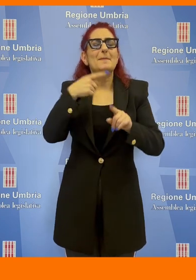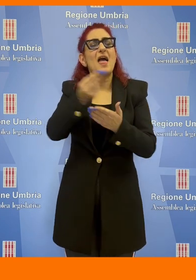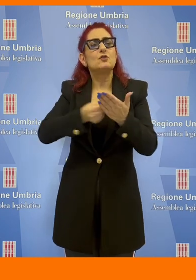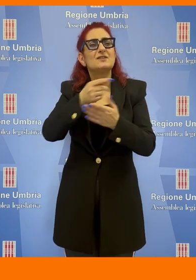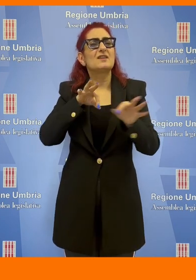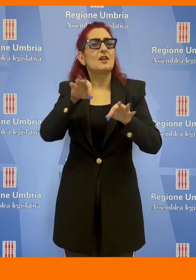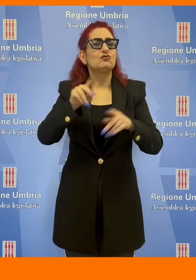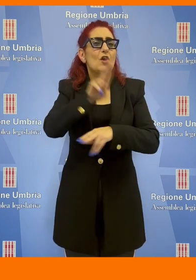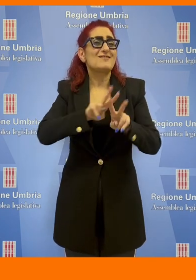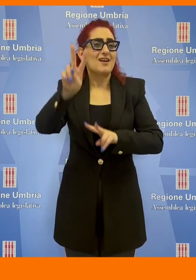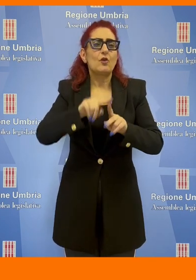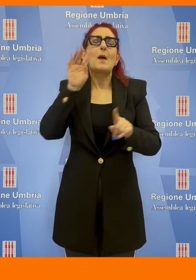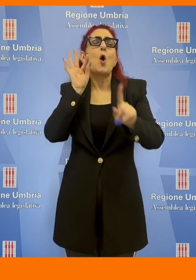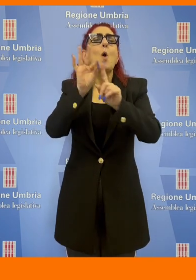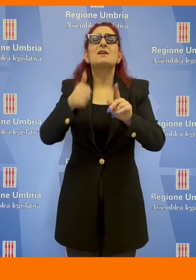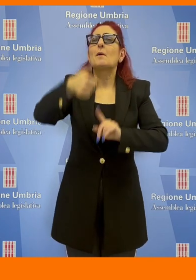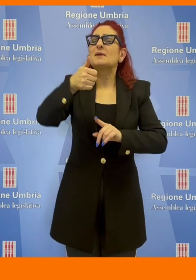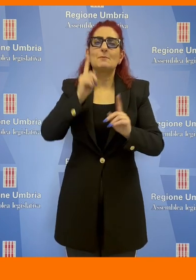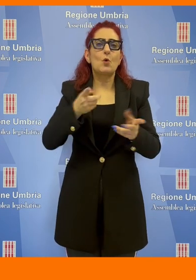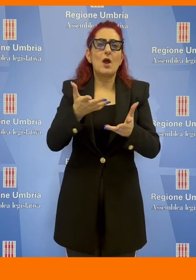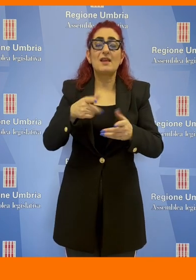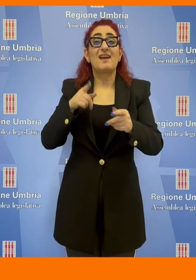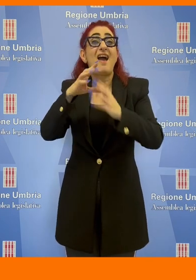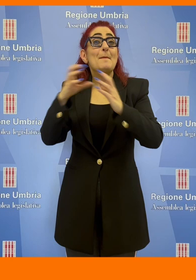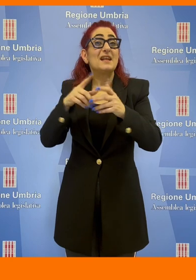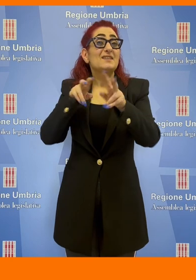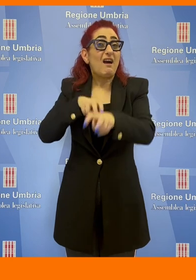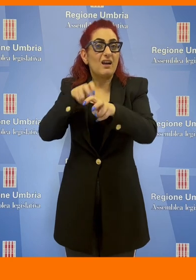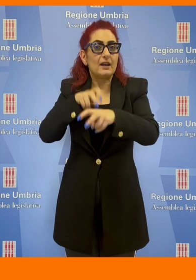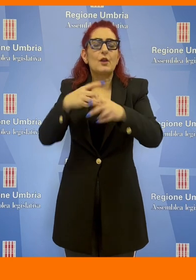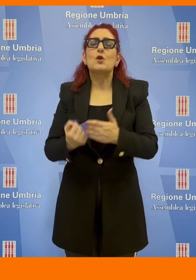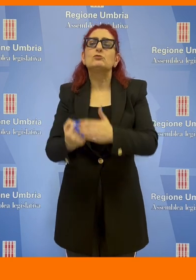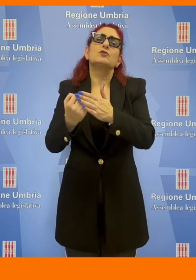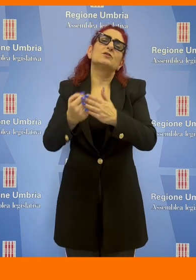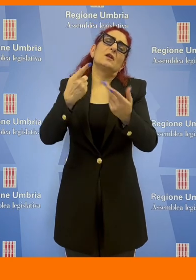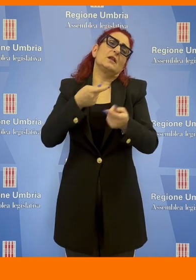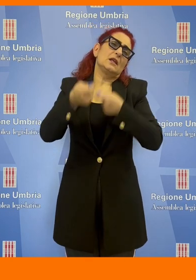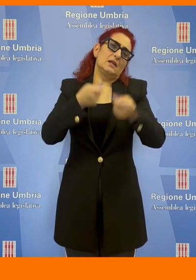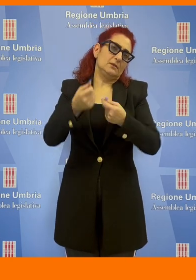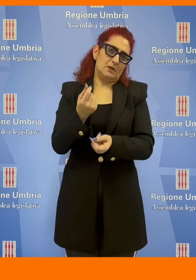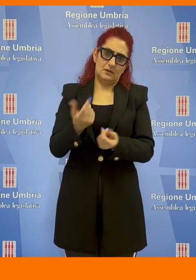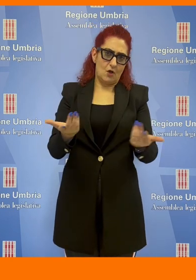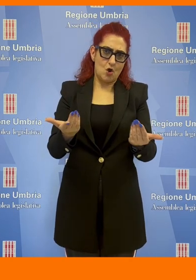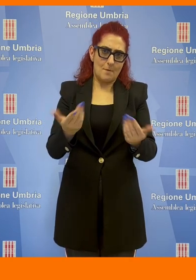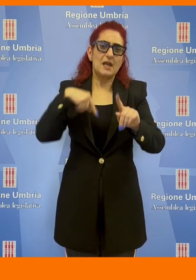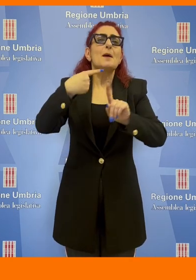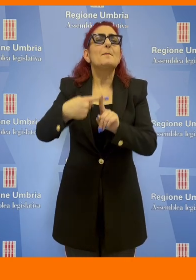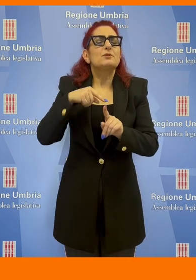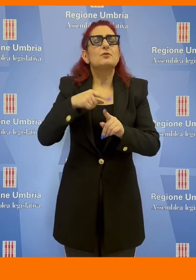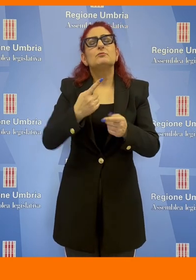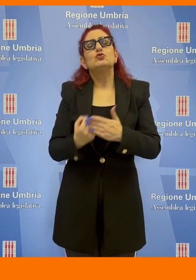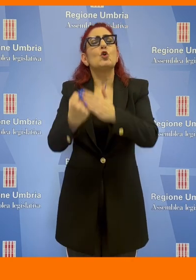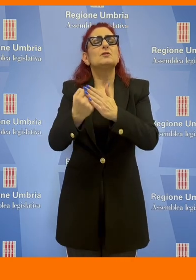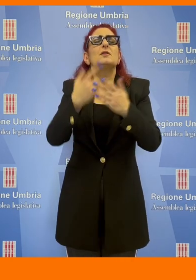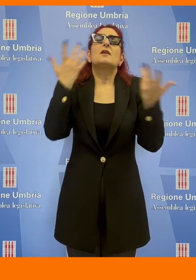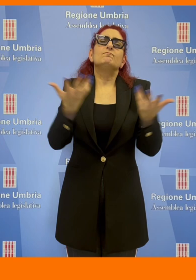posto l'obiettivo di assicurare alle imprese agricole l'indispensabile sostenibilità economica. Sostenere quindi il pieno rispetto del decreto